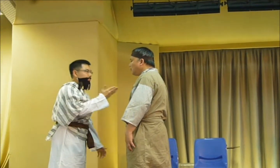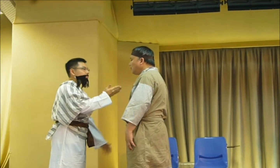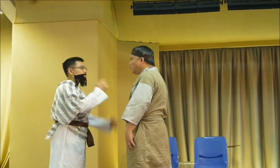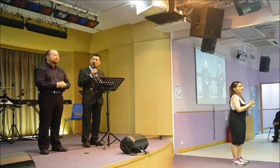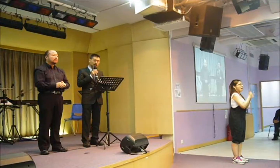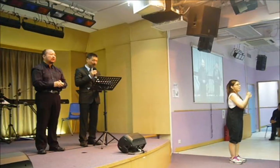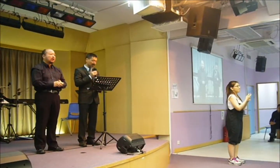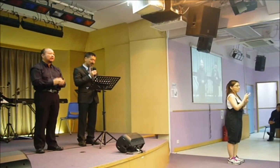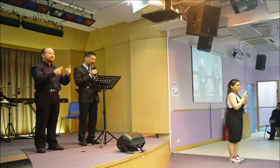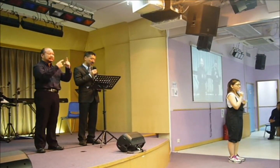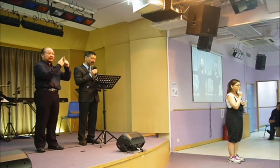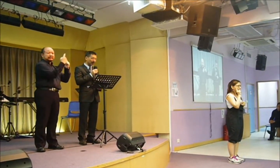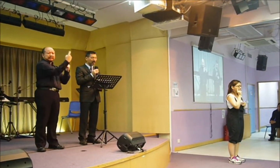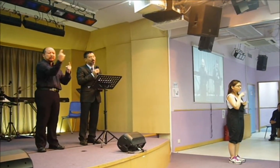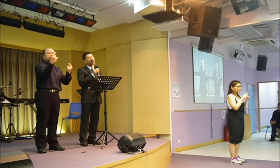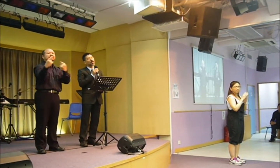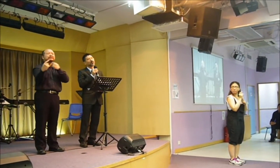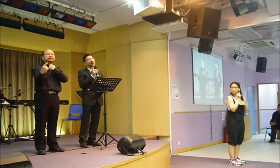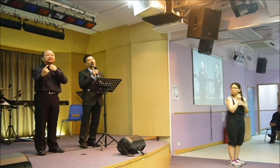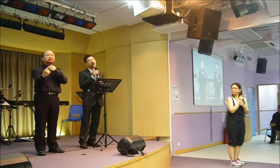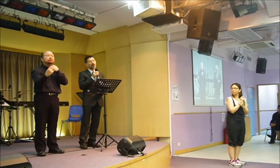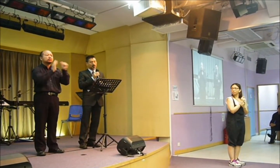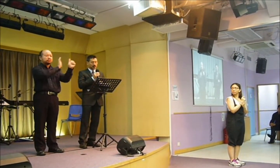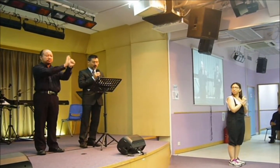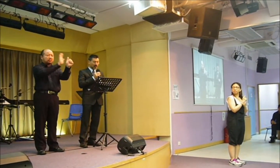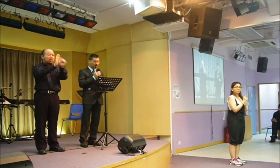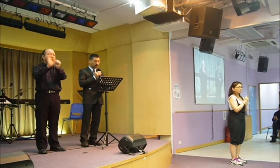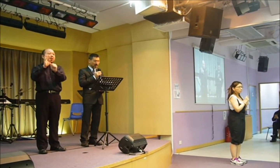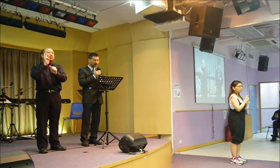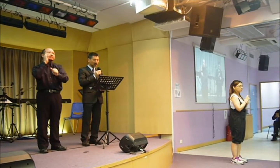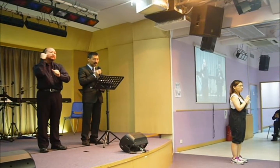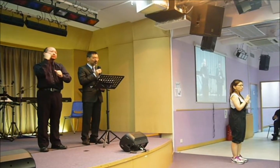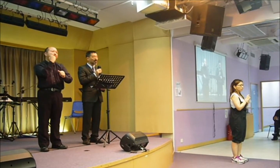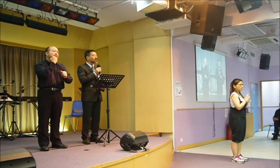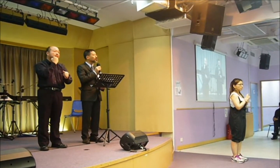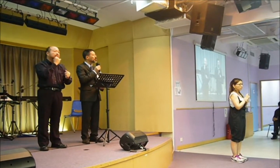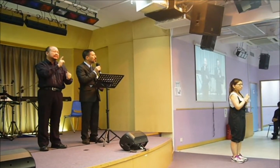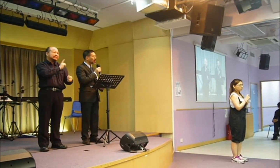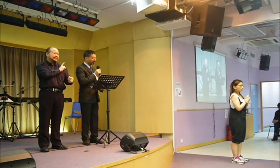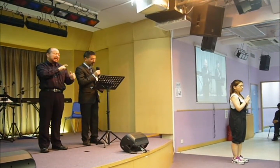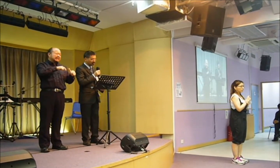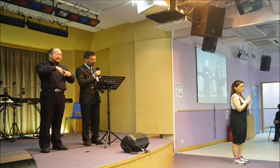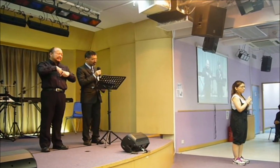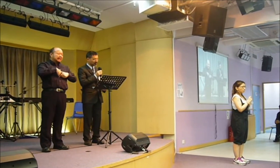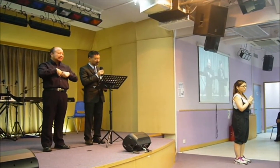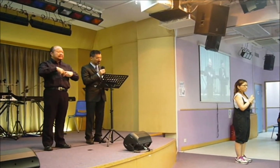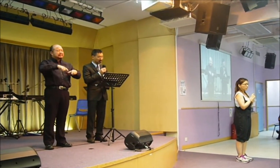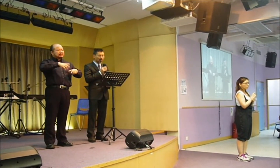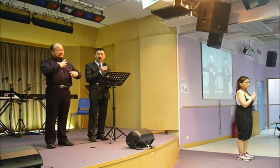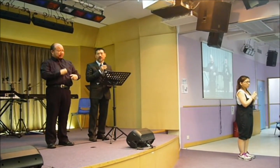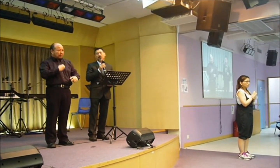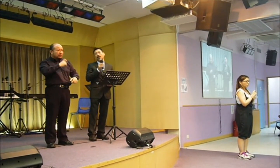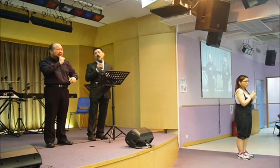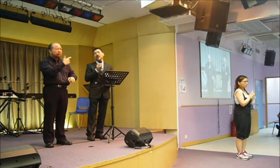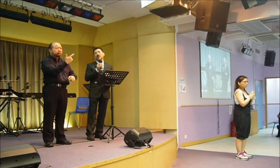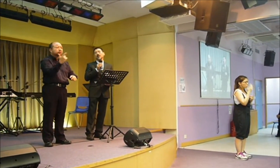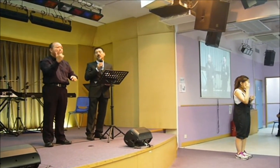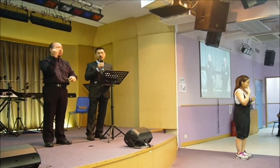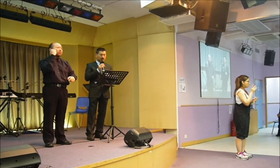求下你啊，佢又聾又啞噶，我求下你憐憫佢啊，你救下佢啊，耶穌啊，求下你憐憫佢啊。你哋等等我啊。需要嚟支持，特別係龍鎮，因為龍鎮嘅心靈受傷害太多。好多人唔明白，呢一種